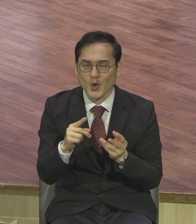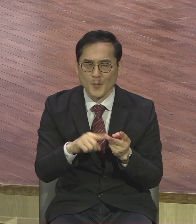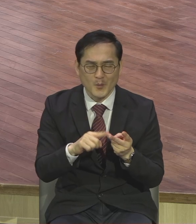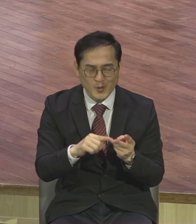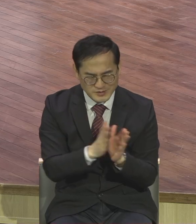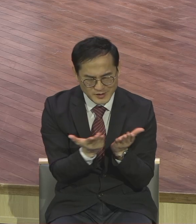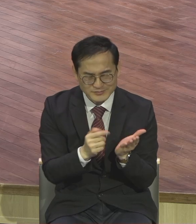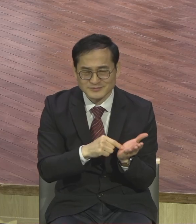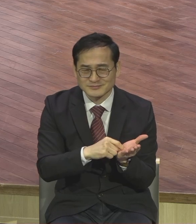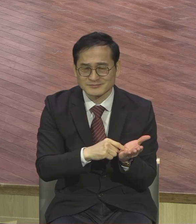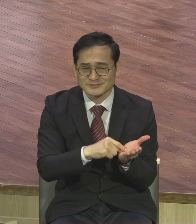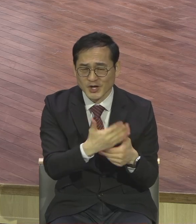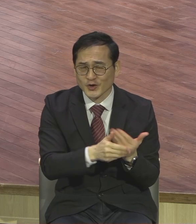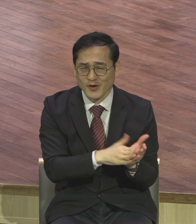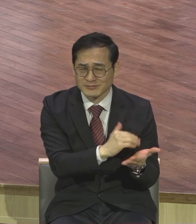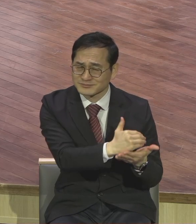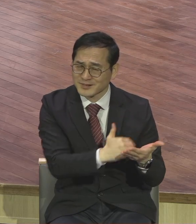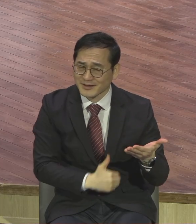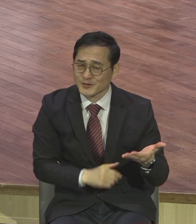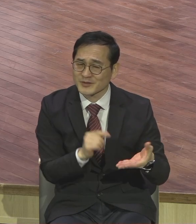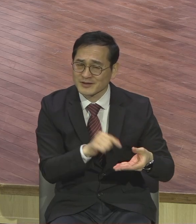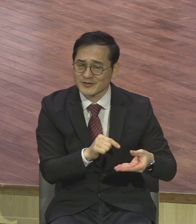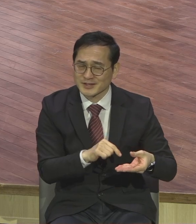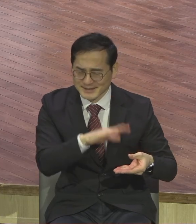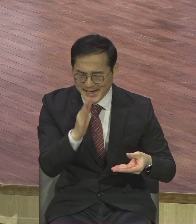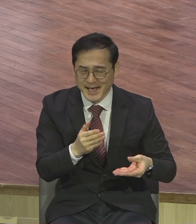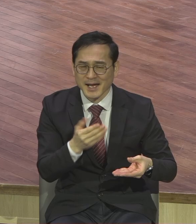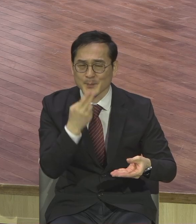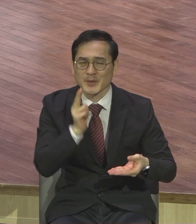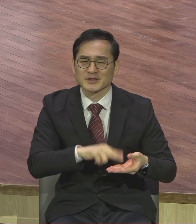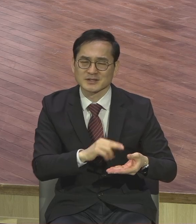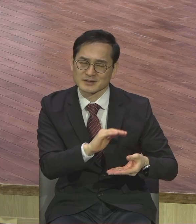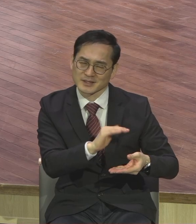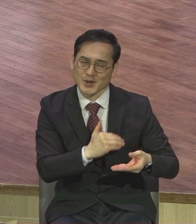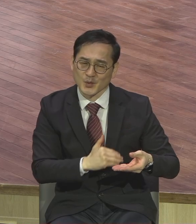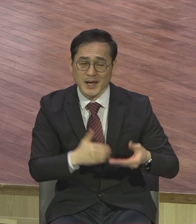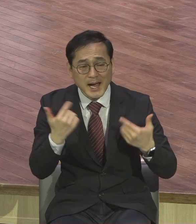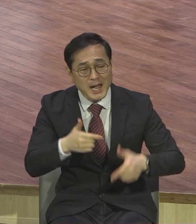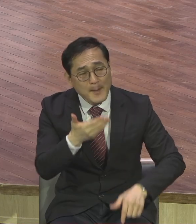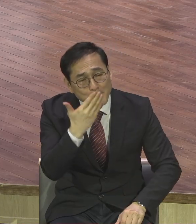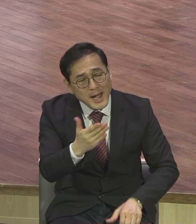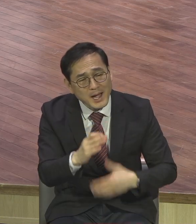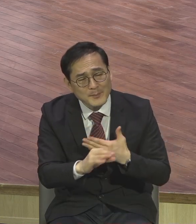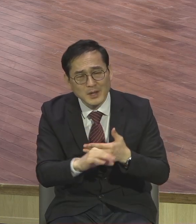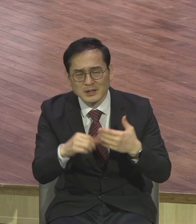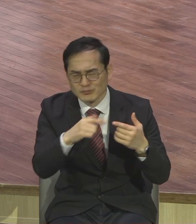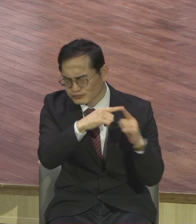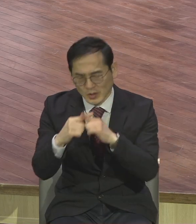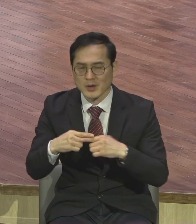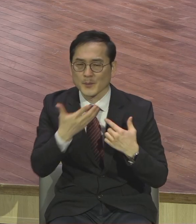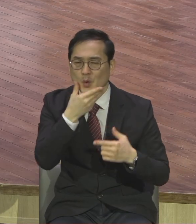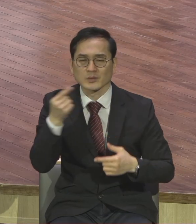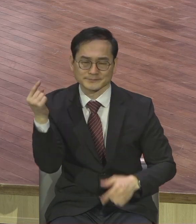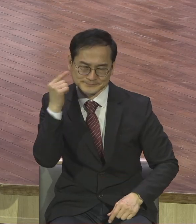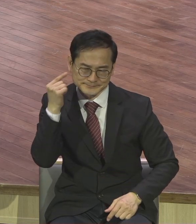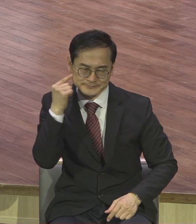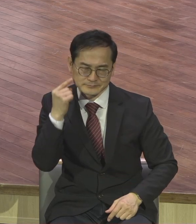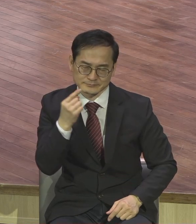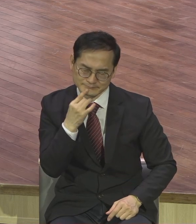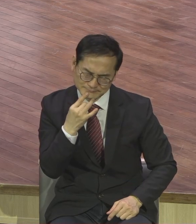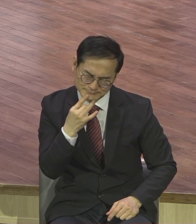처한 환경 속에서 할 수 있는 대로 복음을 늘 증거해 왔다.